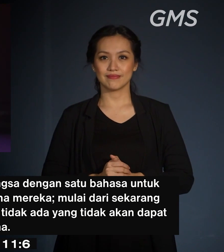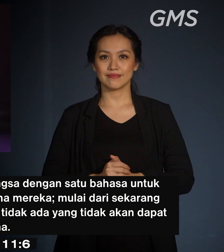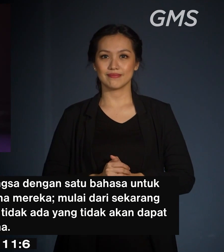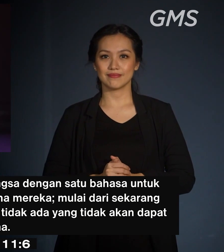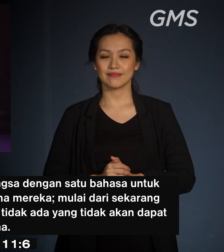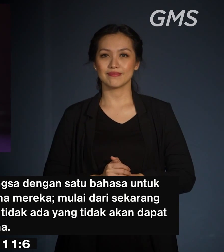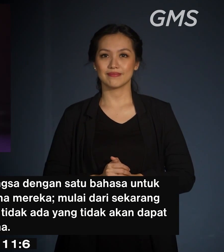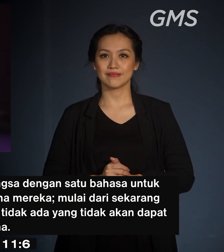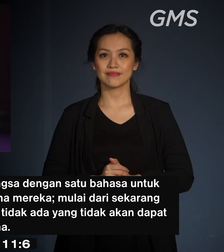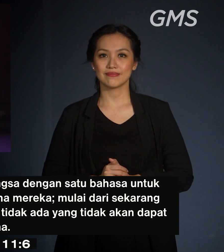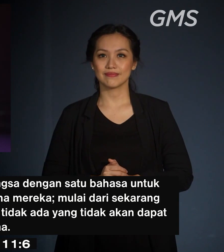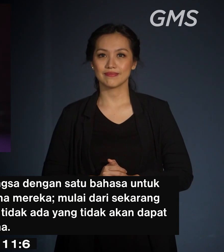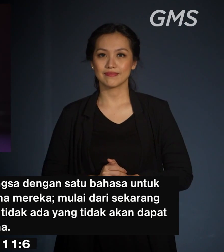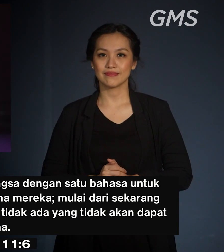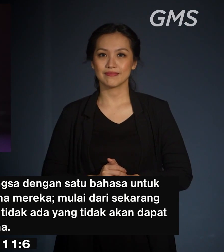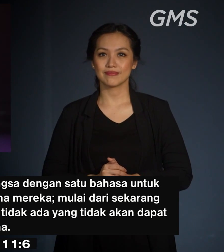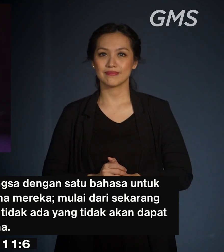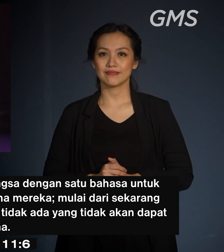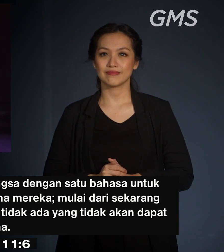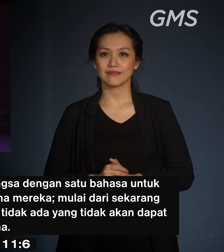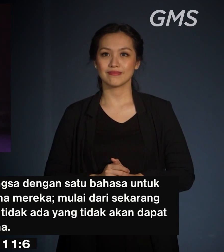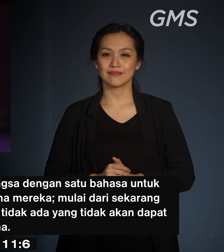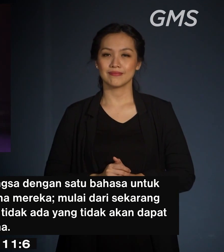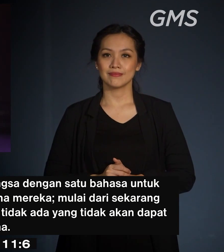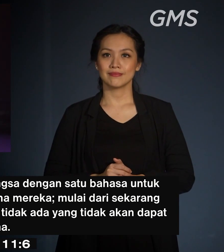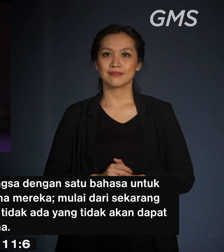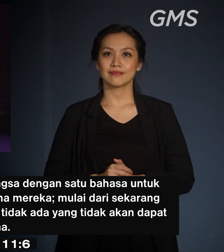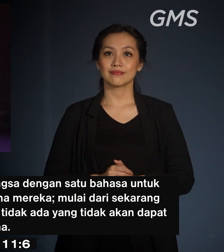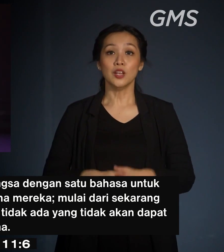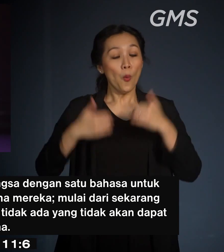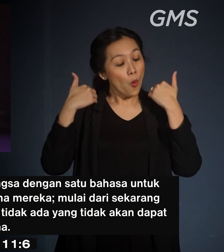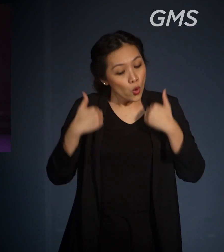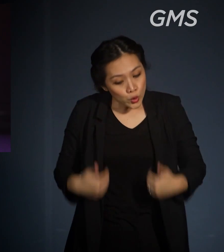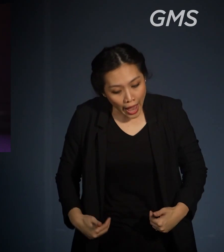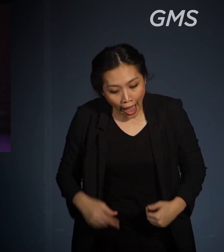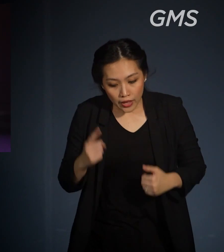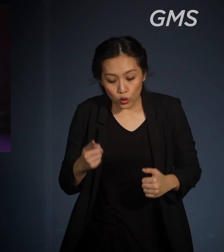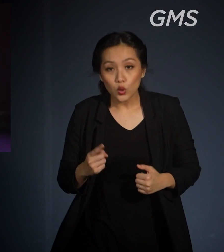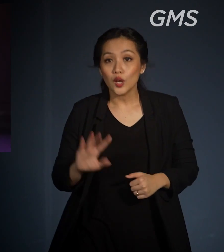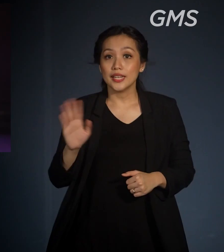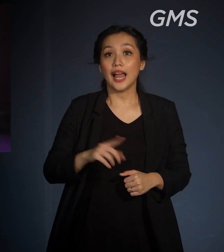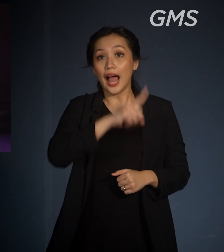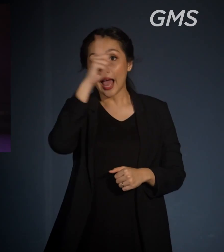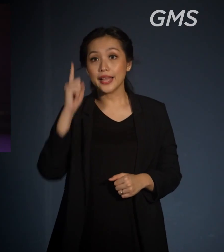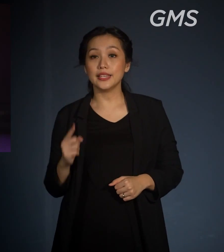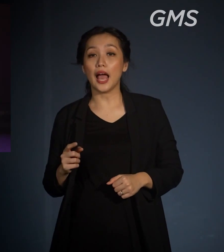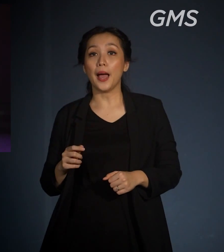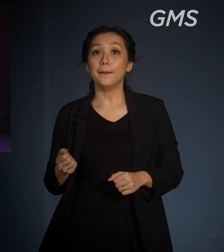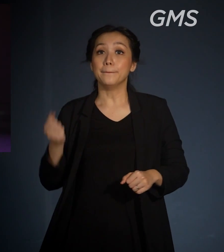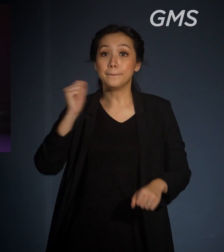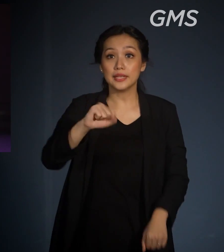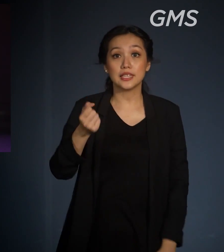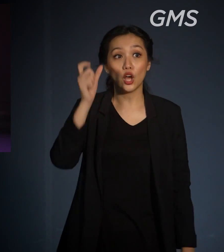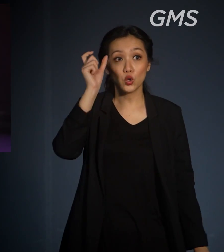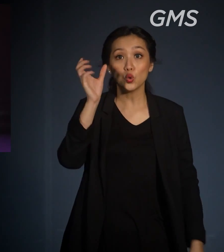yang tidak akan dapat terlaksana. Jadi manusia bukan hanya punya kemampuan untuk merencanakan atau